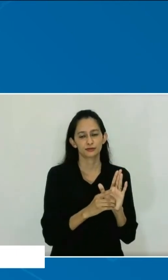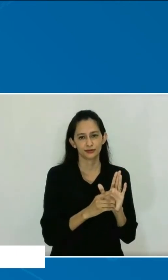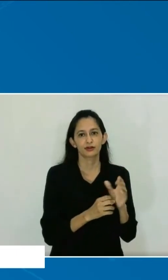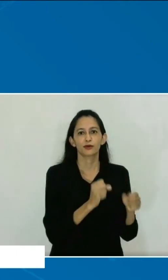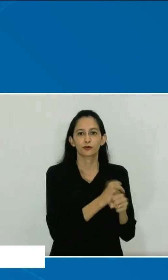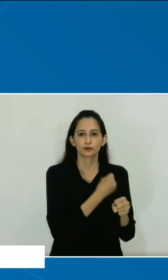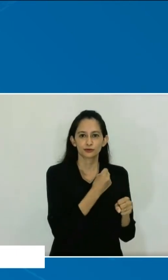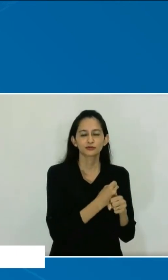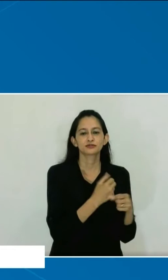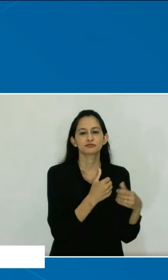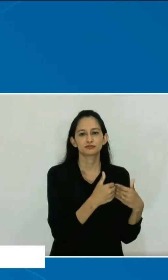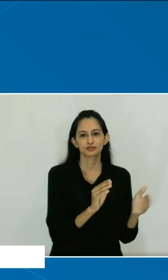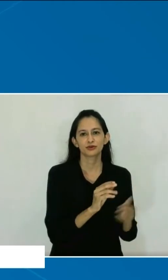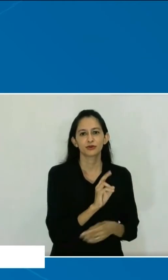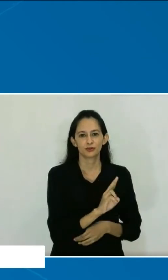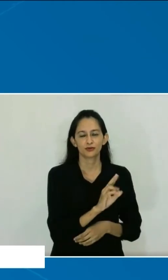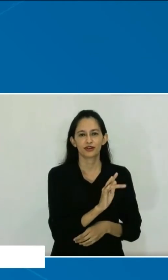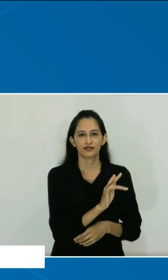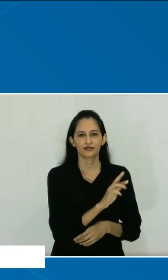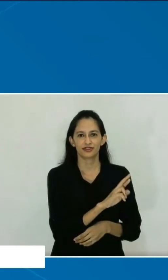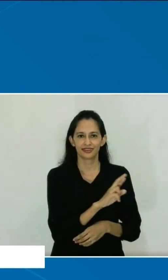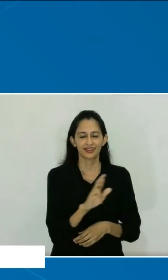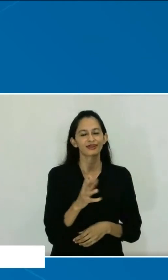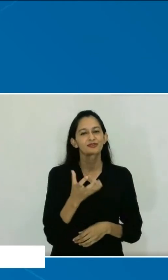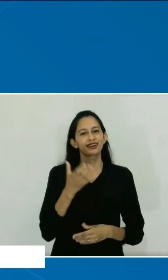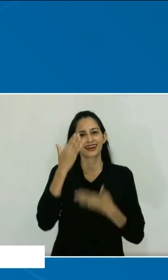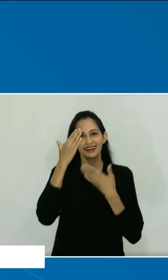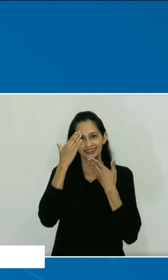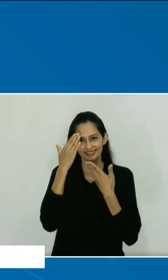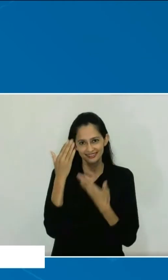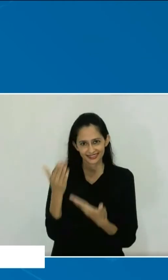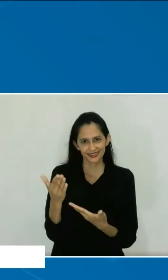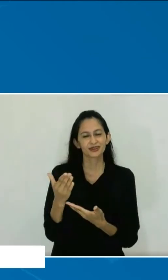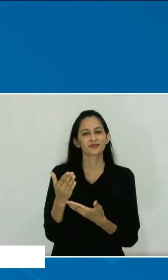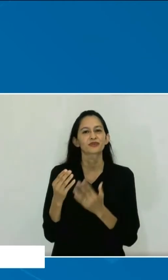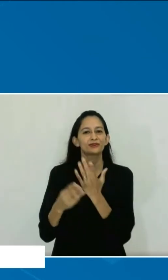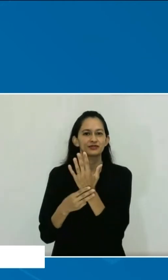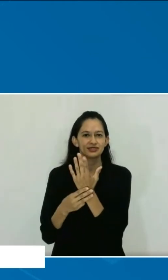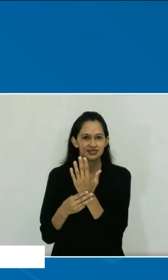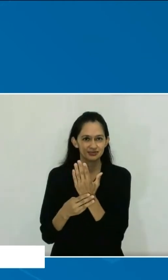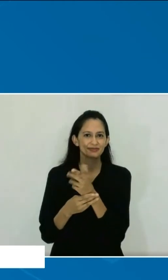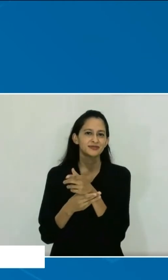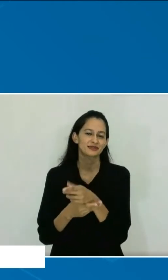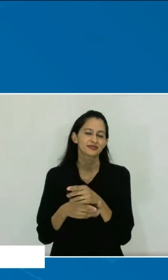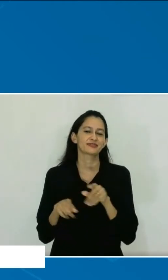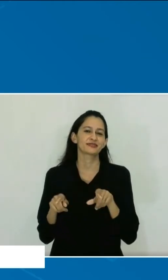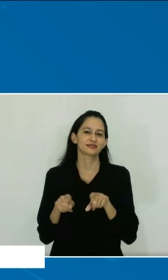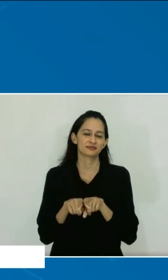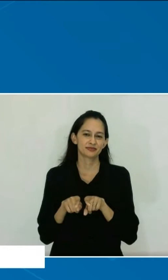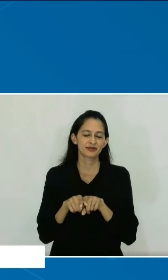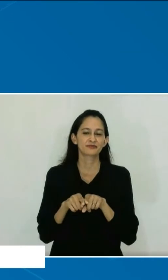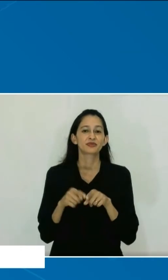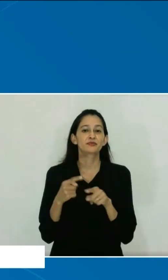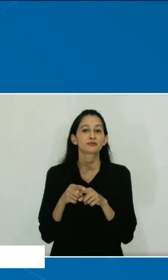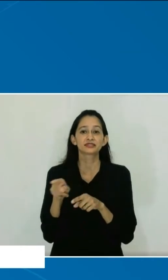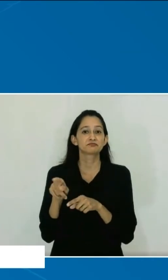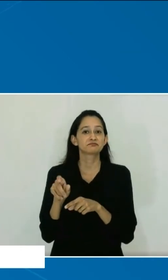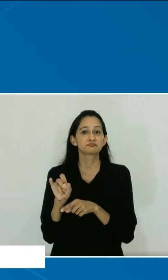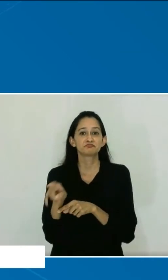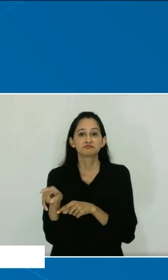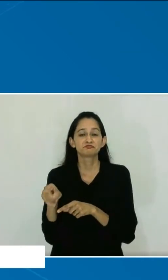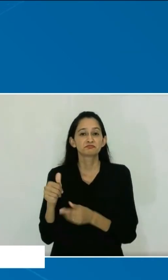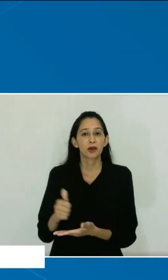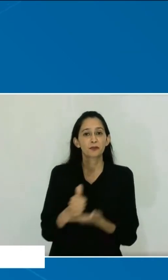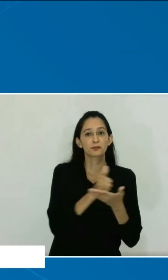Roraima. Então, eu queria aqui a público agradecer toda a Universidade Federal de Santa Maria, porque sem eles, talvez nós